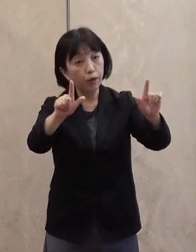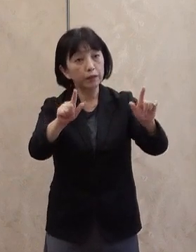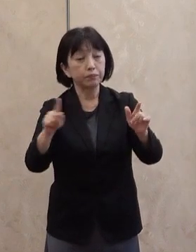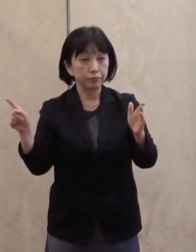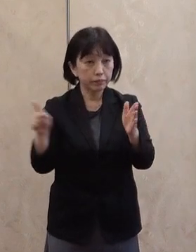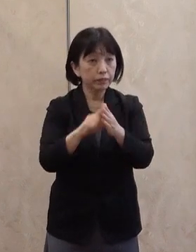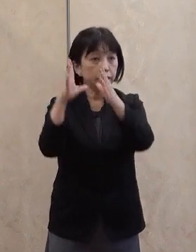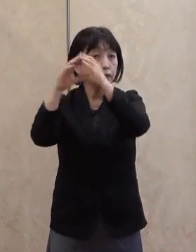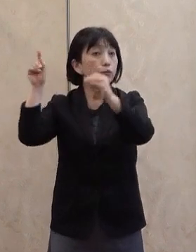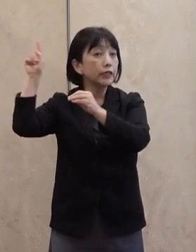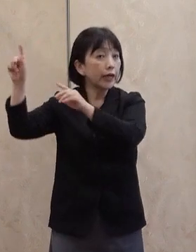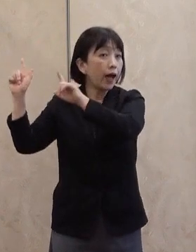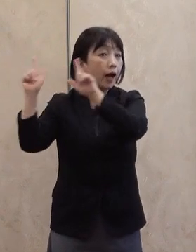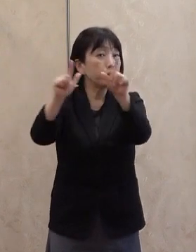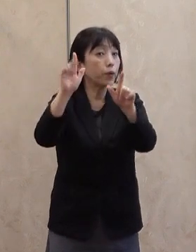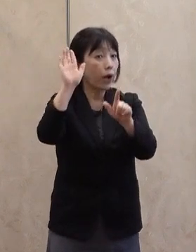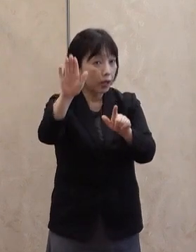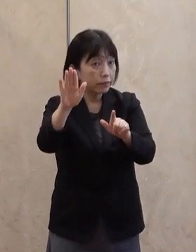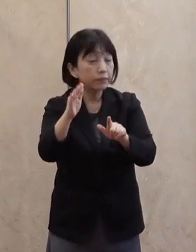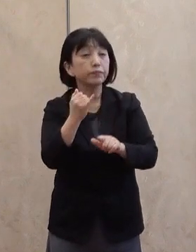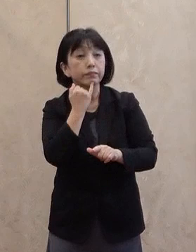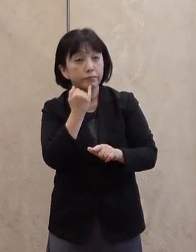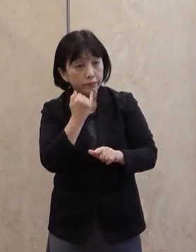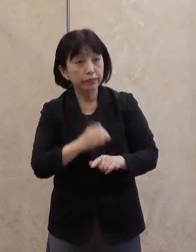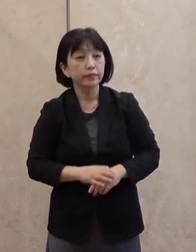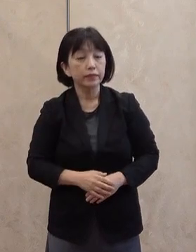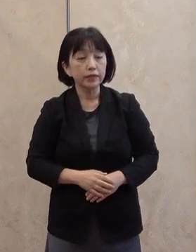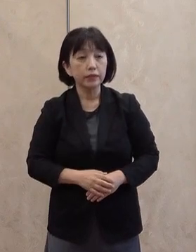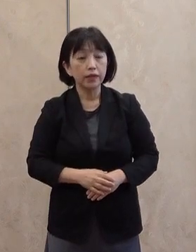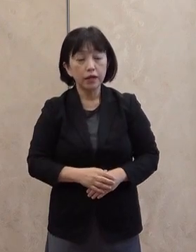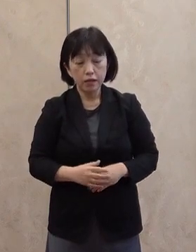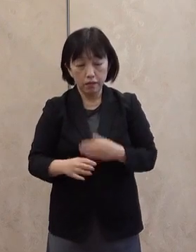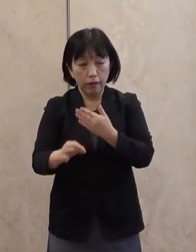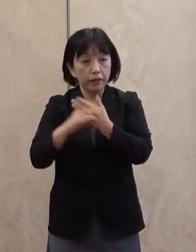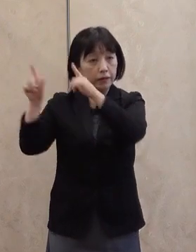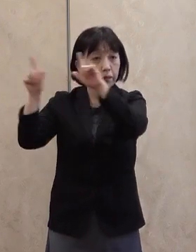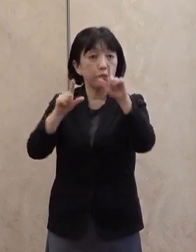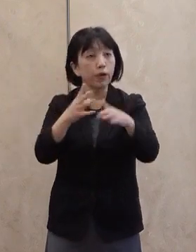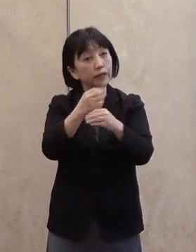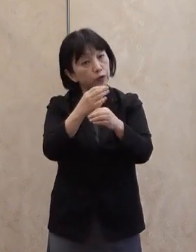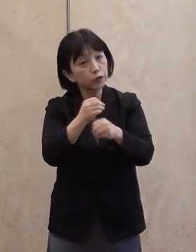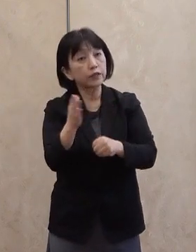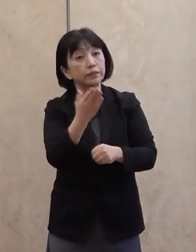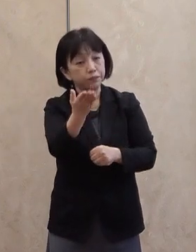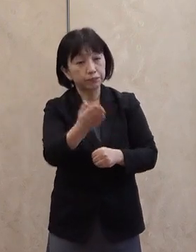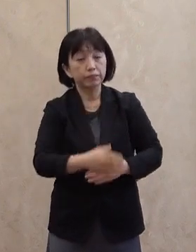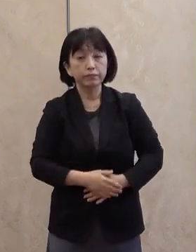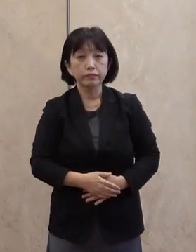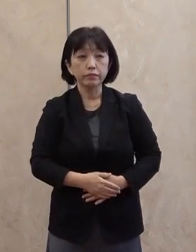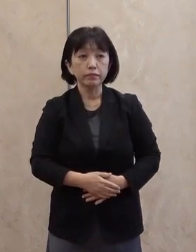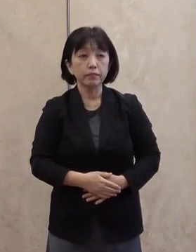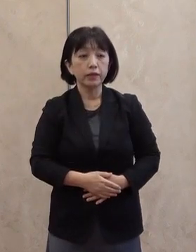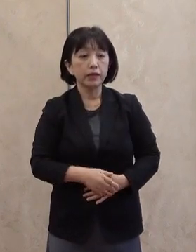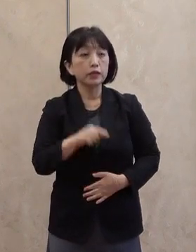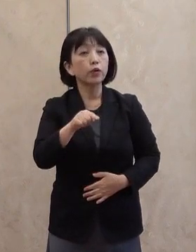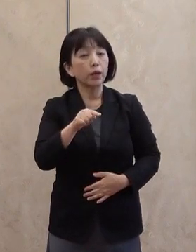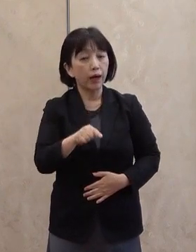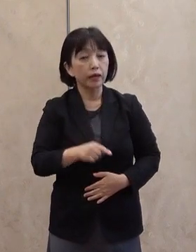ように国から発表があるということでよろしかったでしょうか。もしあるとすればいつ頃かというのは今のところお聞きになられたりですか。 いや、それ